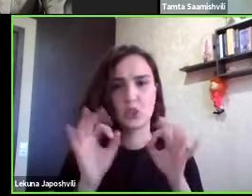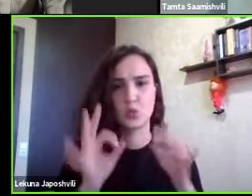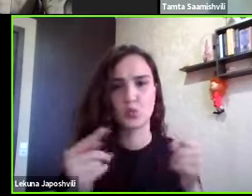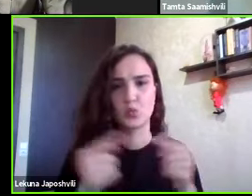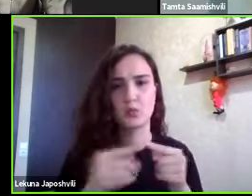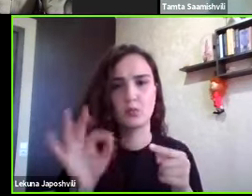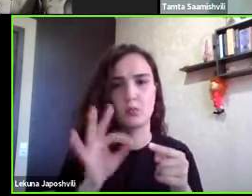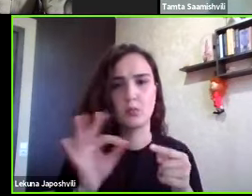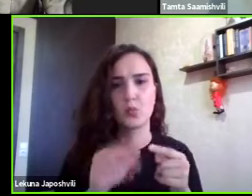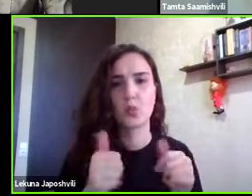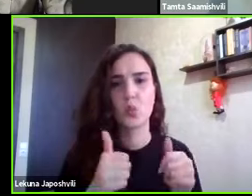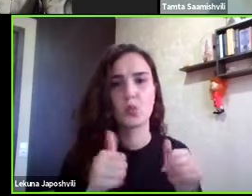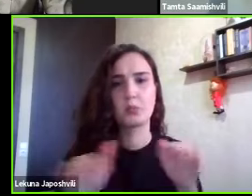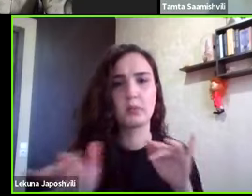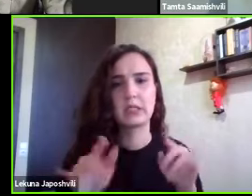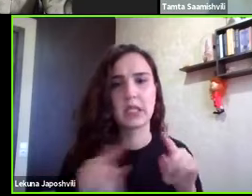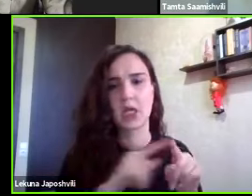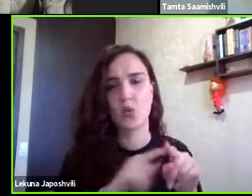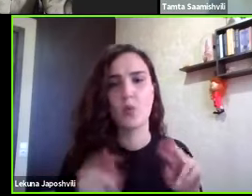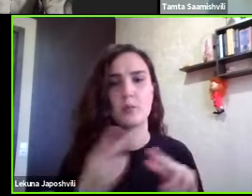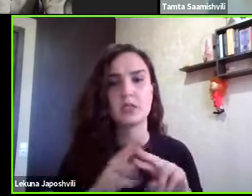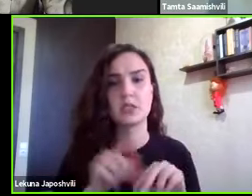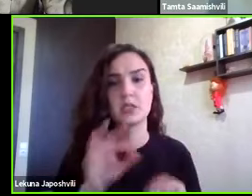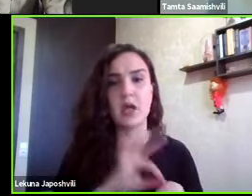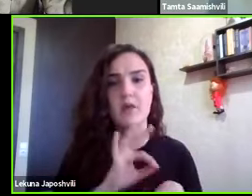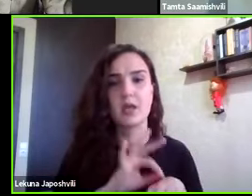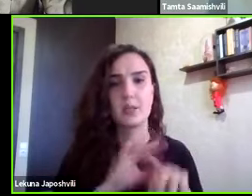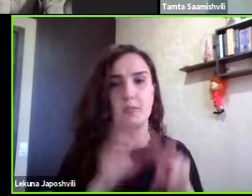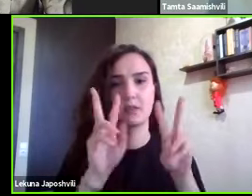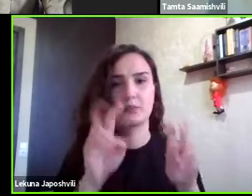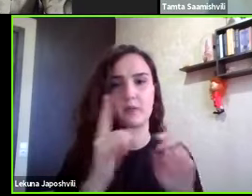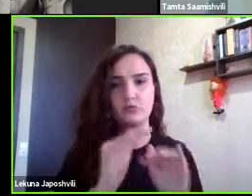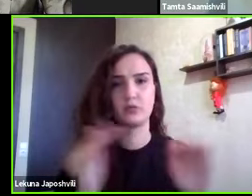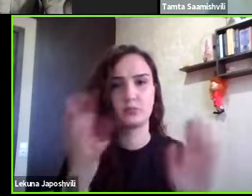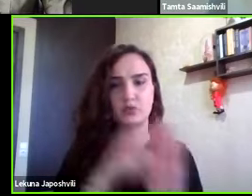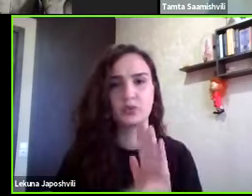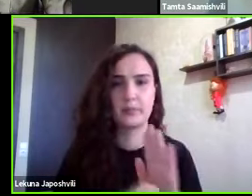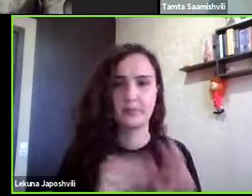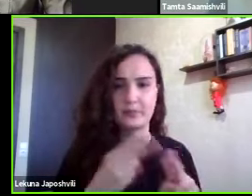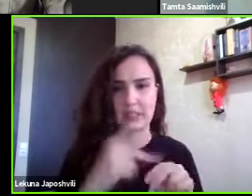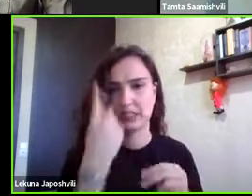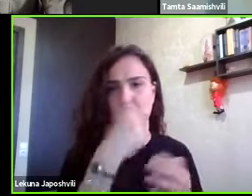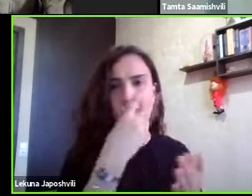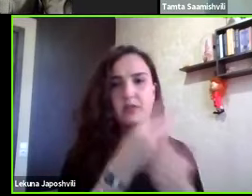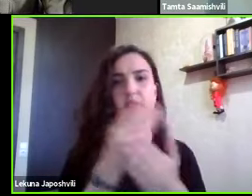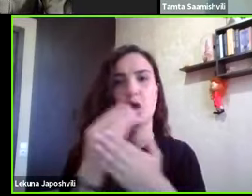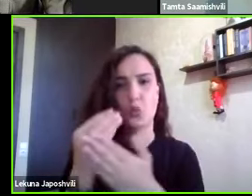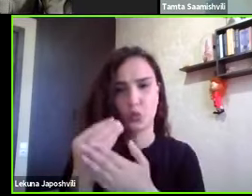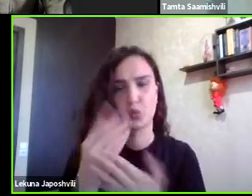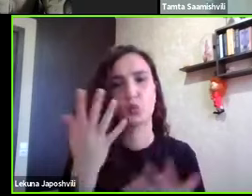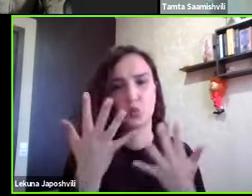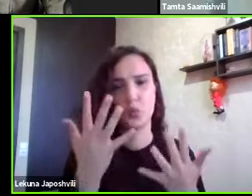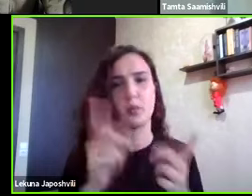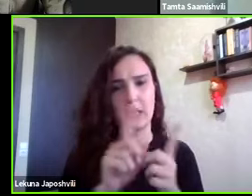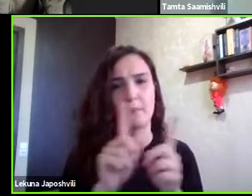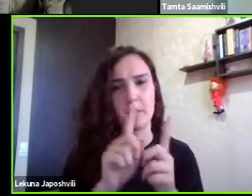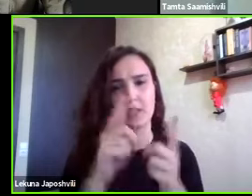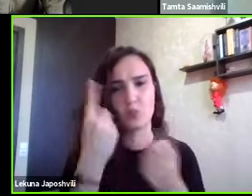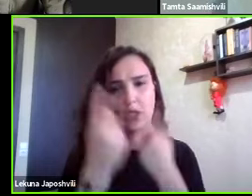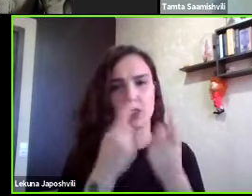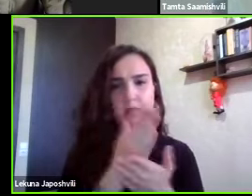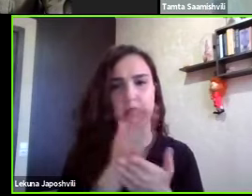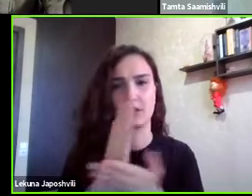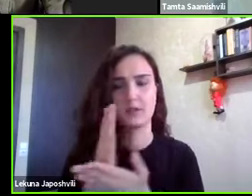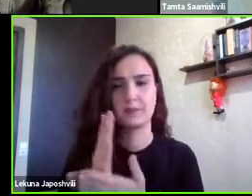დაკავშირებით, თუ როგორ მიმდინარეობს ეს დაავადება ბავშვებში? არის ეს ინდივიდუალური თუ მაინც რაიმე მონაცემი არსებობს?